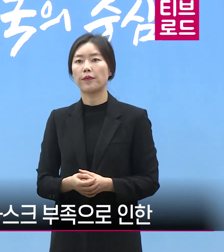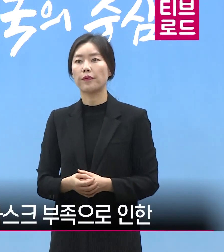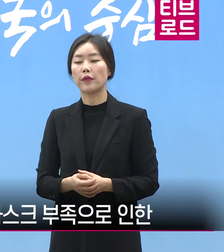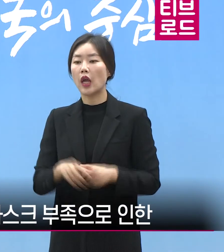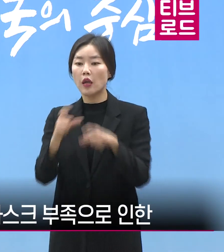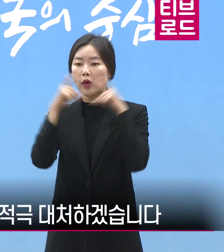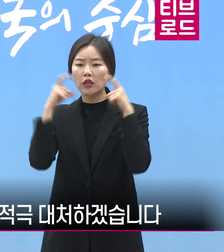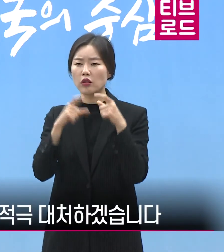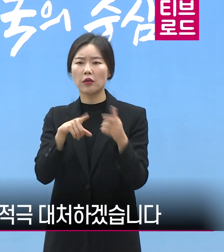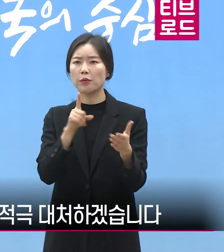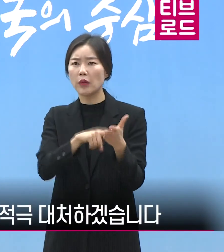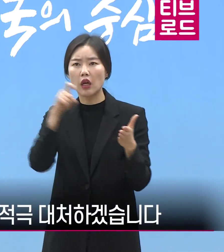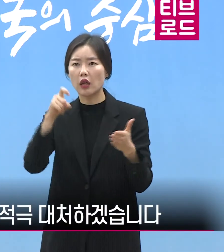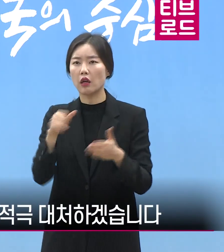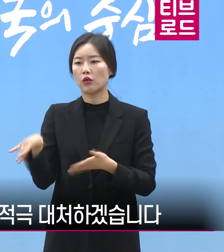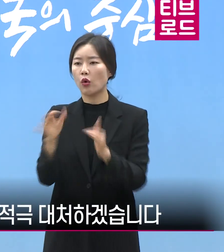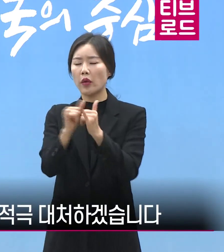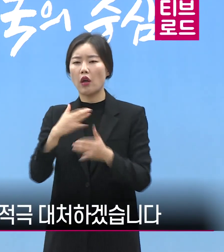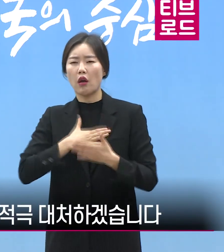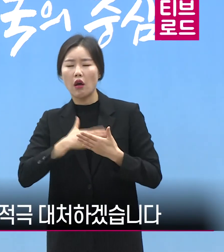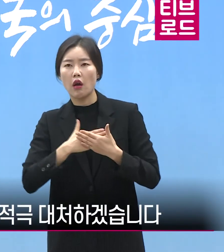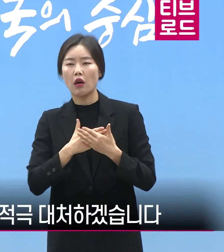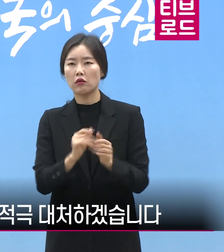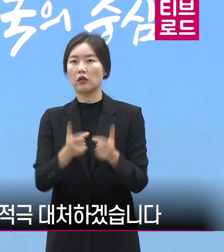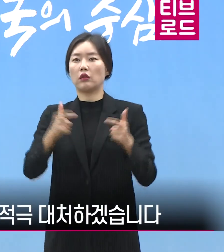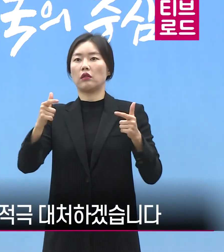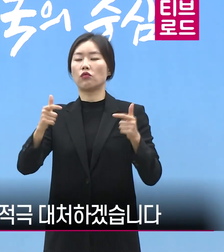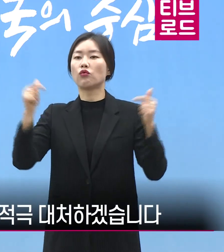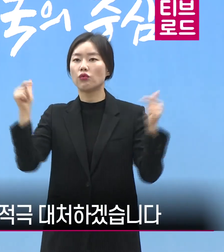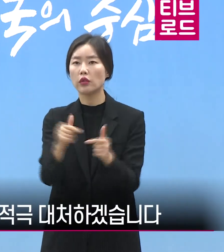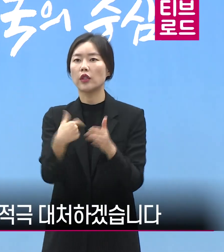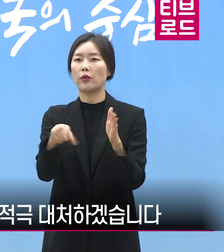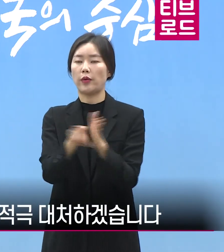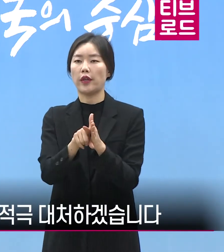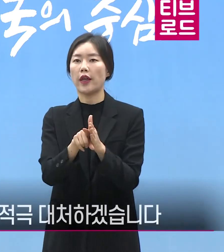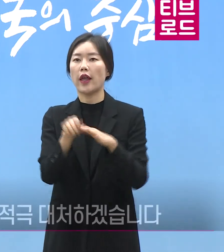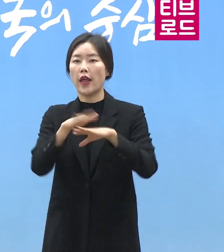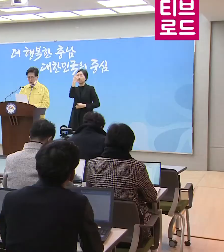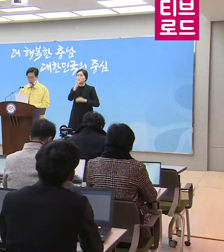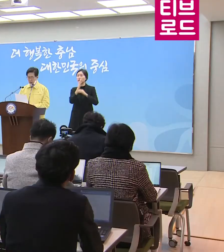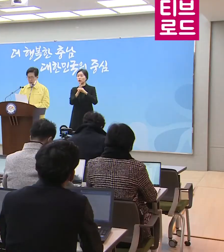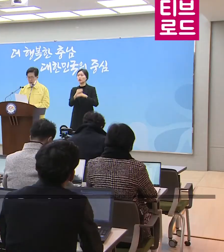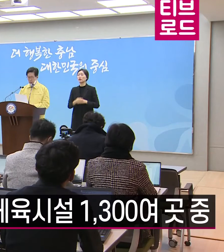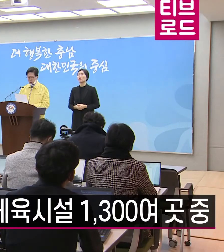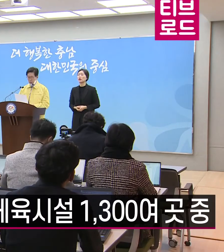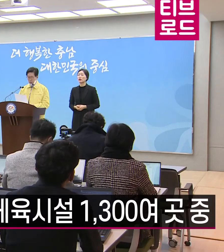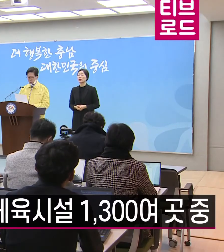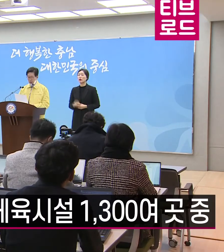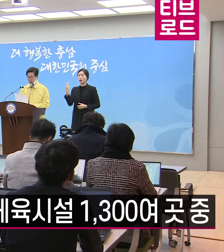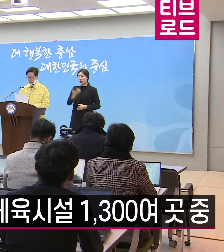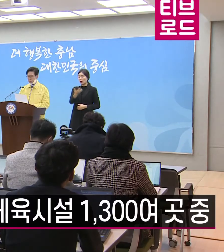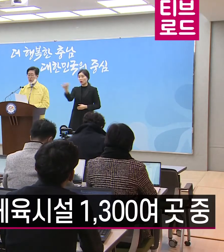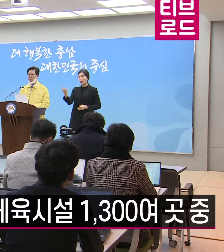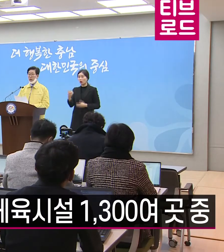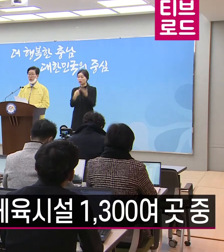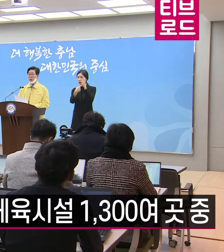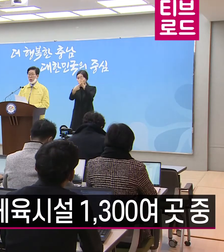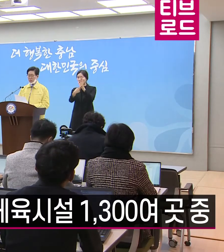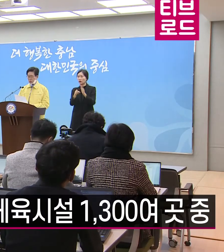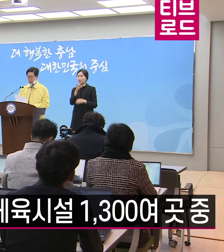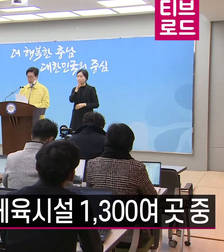마스크 부족을 인한 도민들의 불만과 불안에 적극 대처하겠습니다. 박물관과 미술관